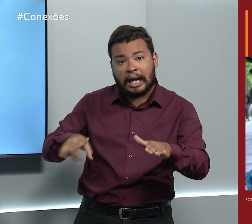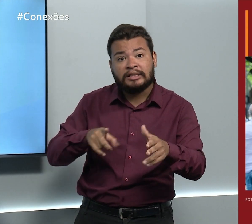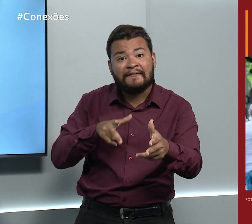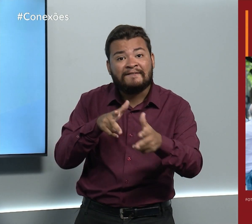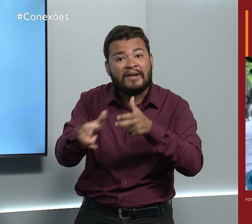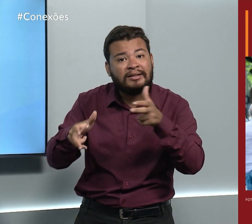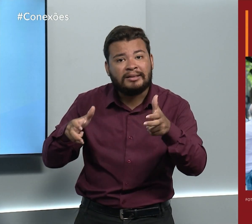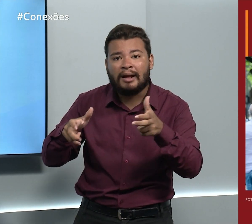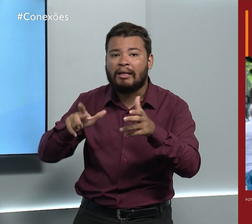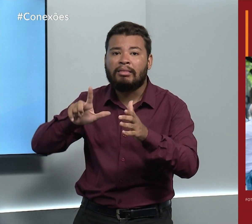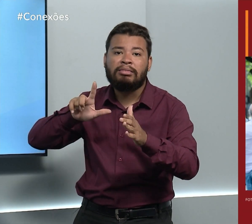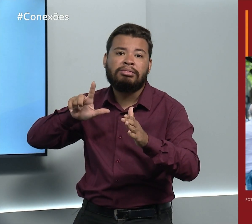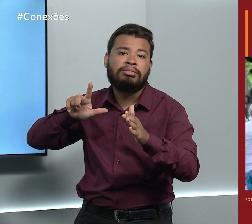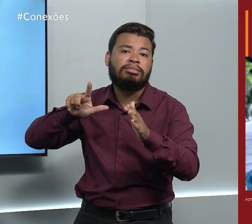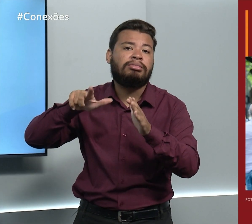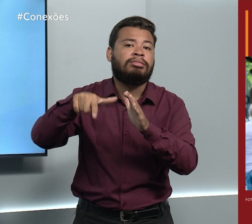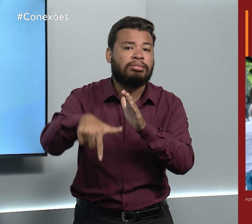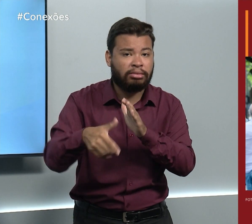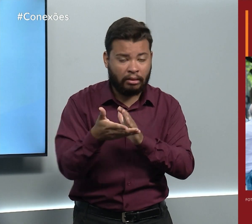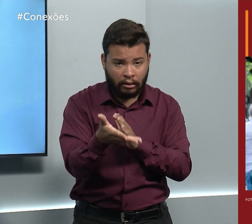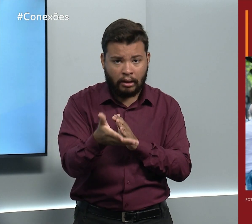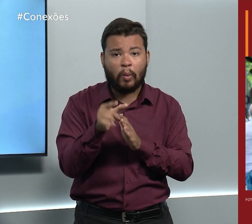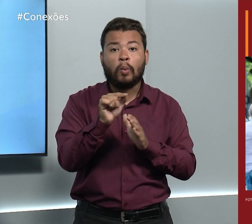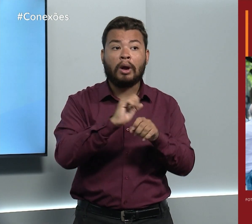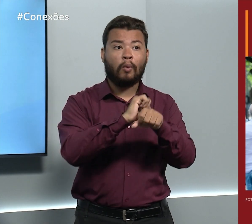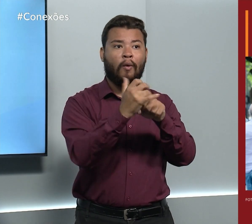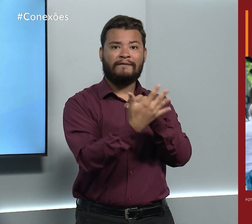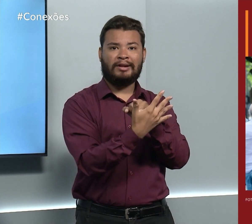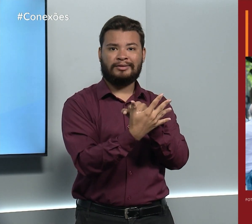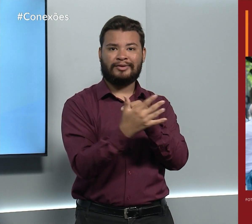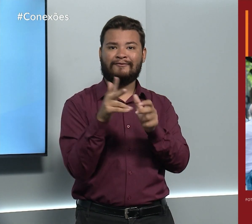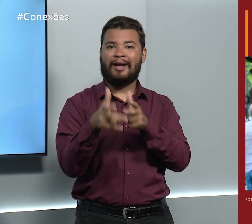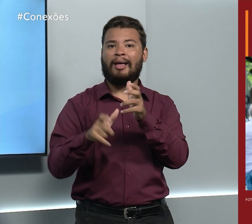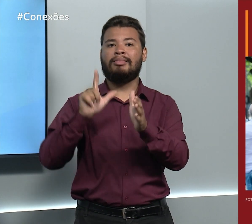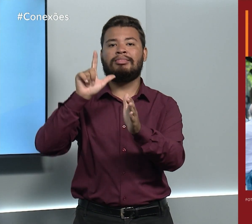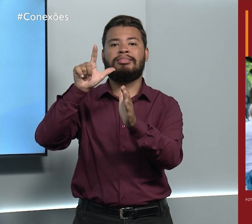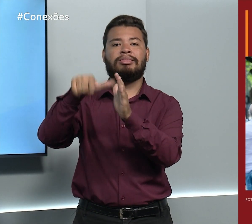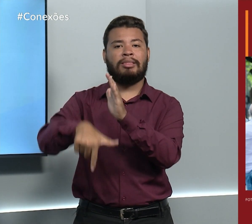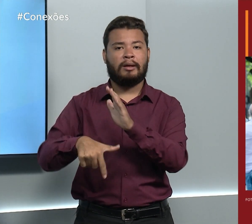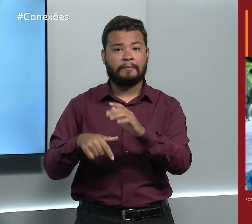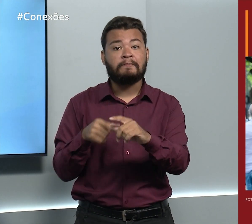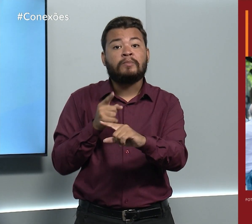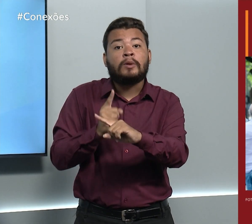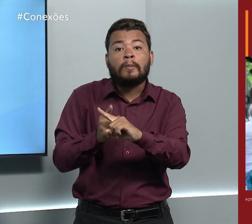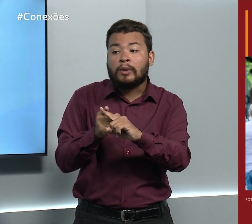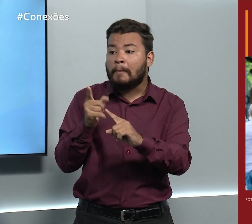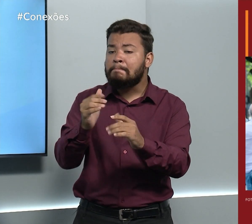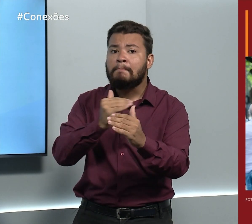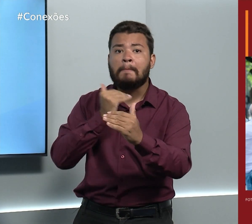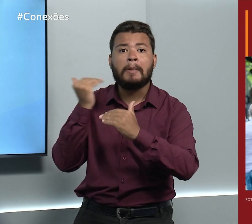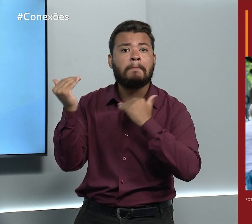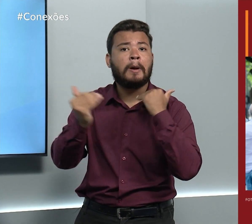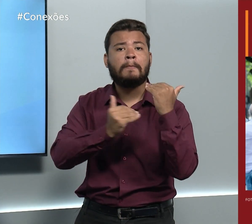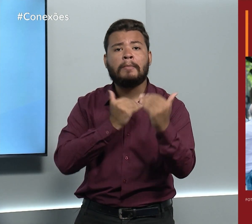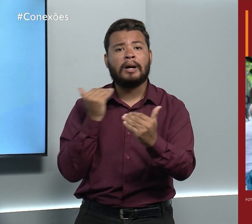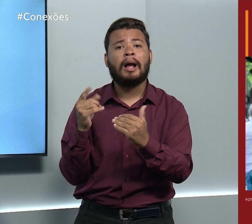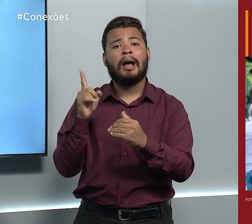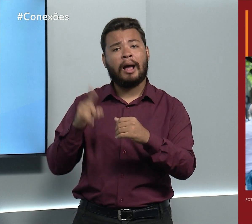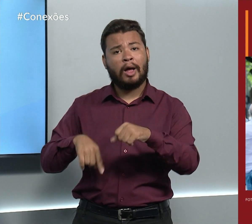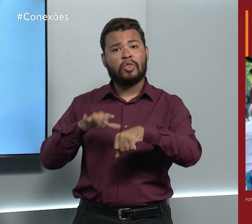de crianças e adolescentes contra a Covid-19, já que as principais causas de óbitos são